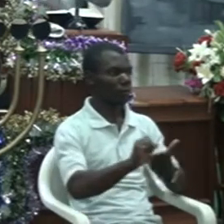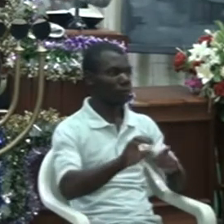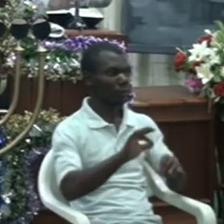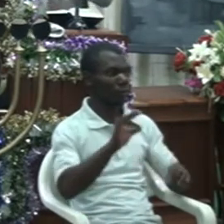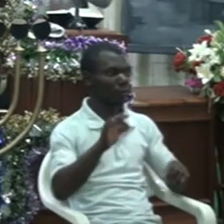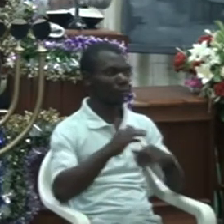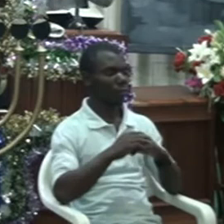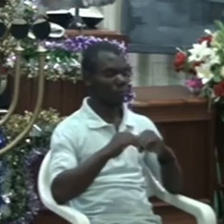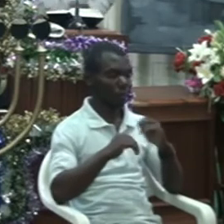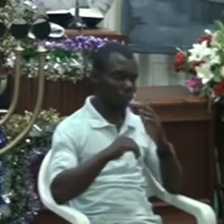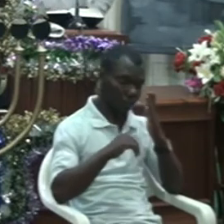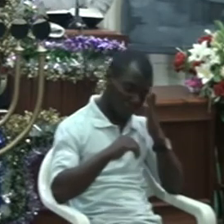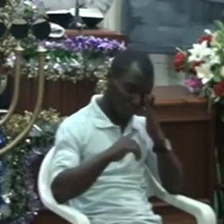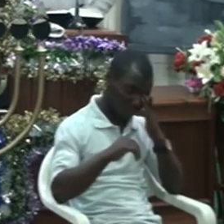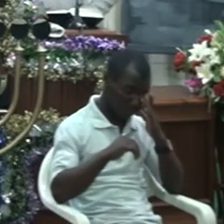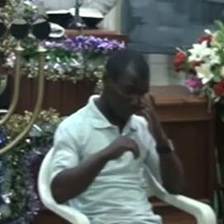et le baptême du Saint-Esprit.